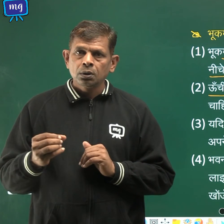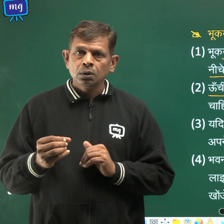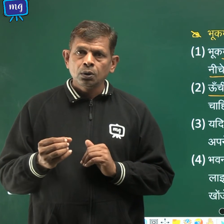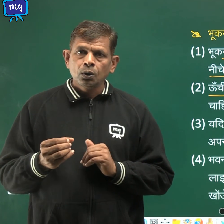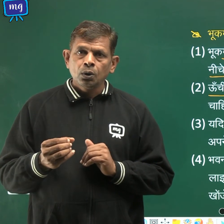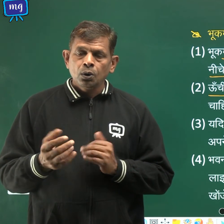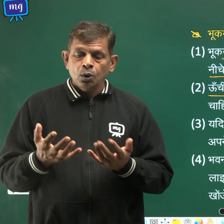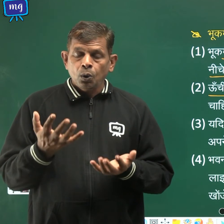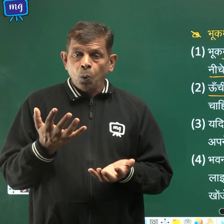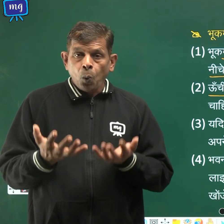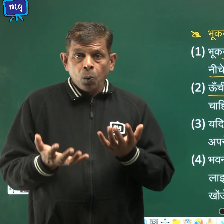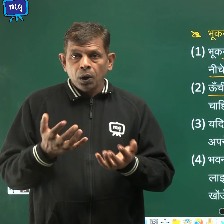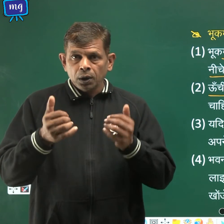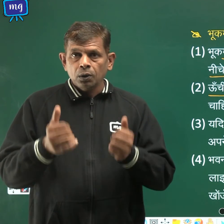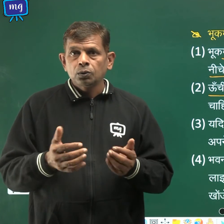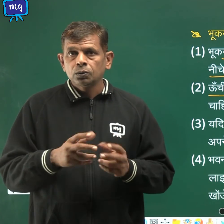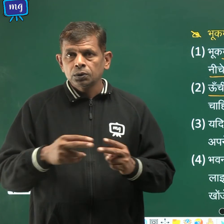भारी वस्तुओं से